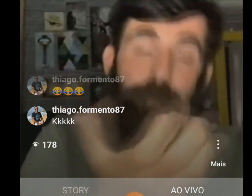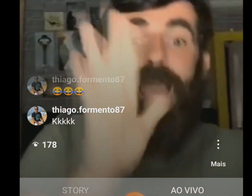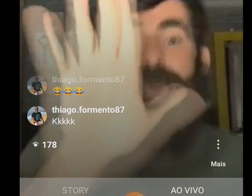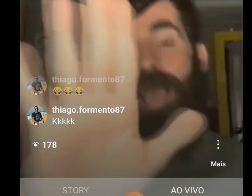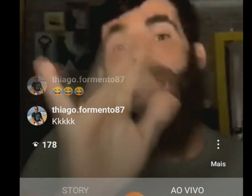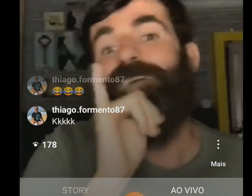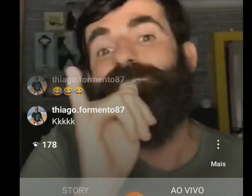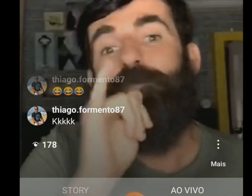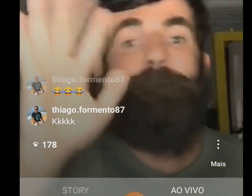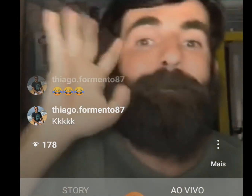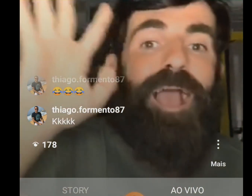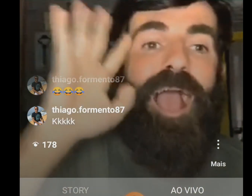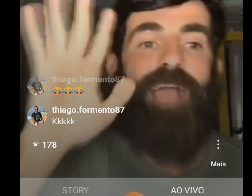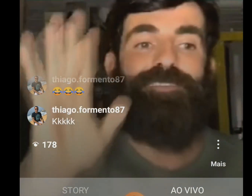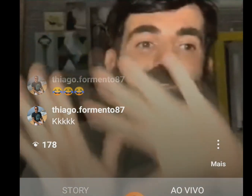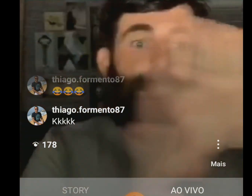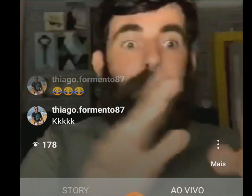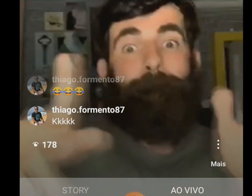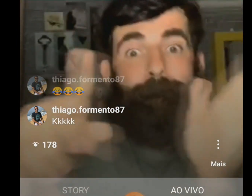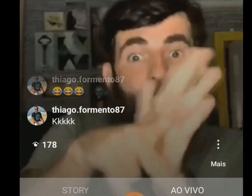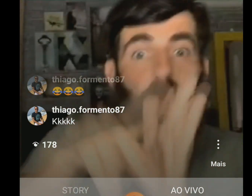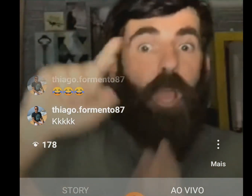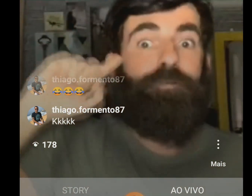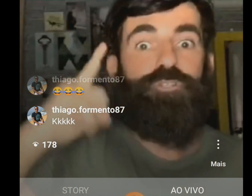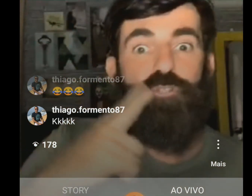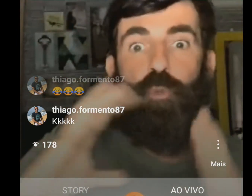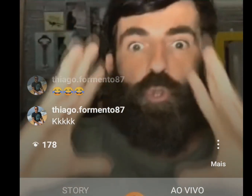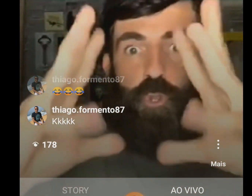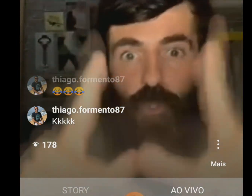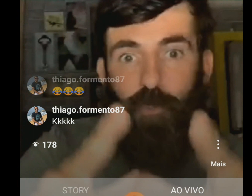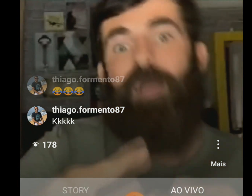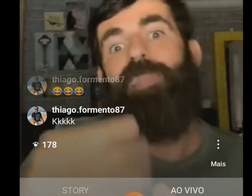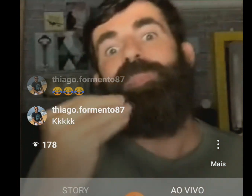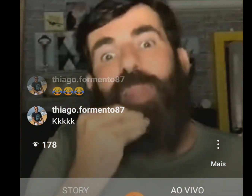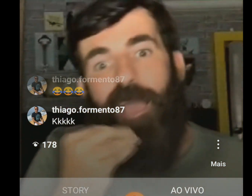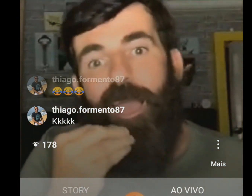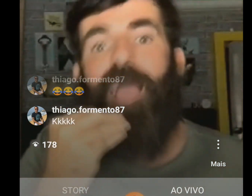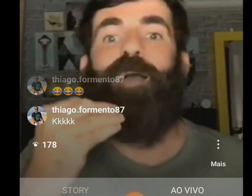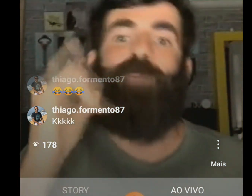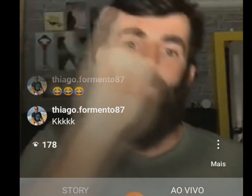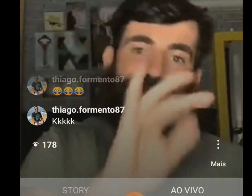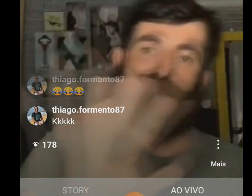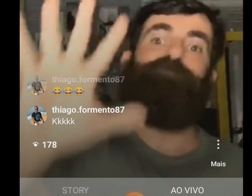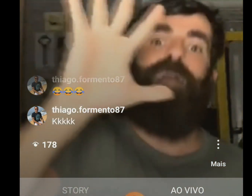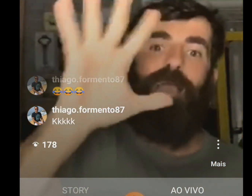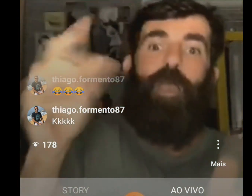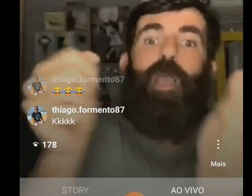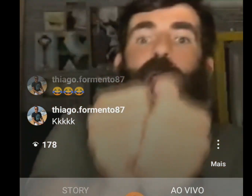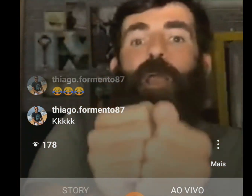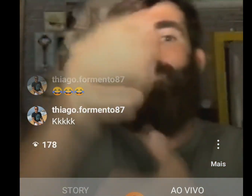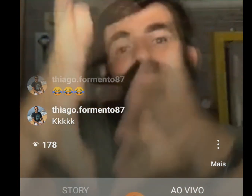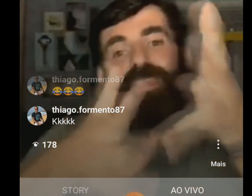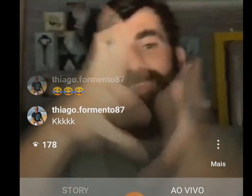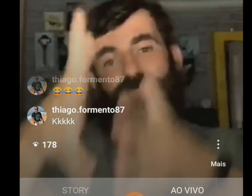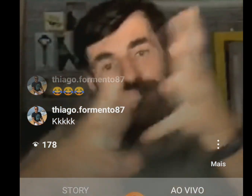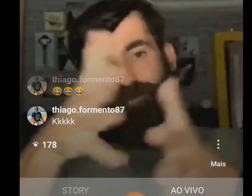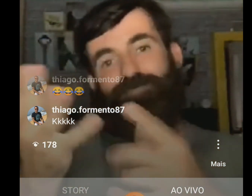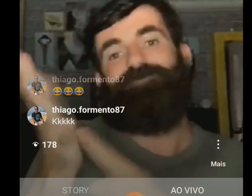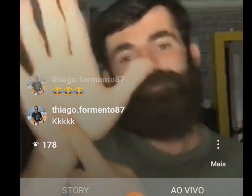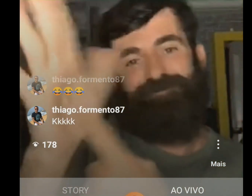obrigatória. Mas, por exemplo, pensando por outro lado nos próprios surdos, né, é bem melhor mostrar a imagem junto com a